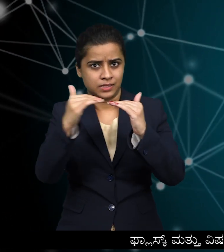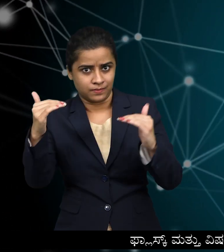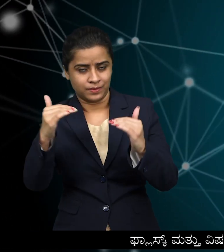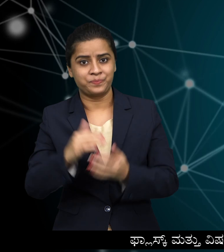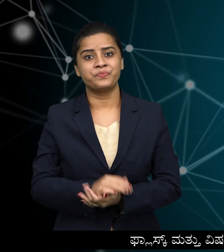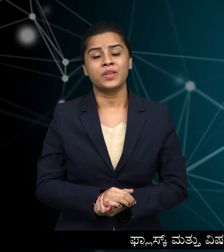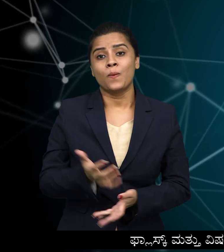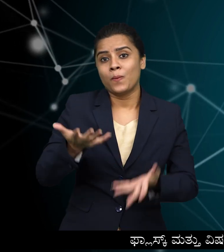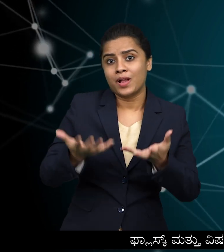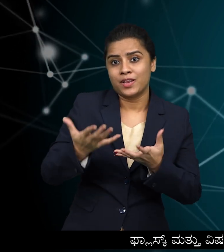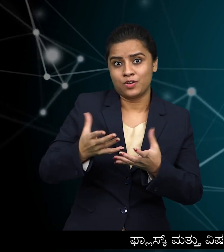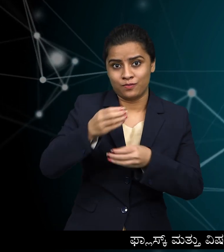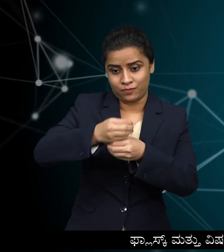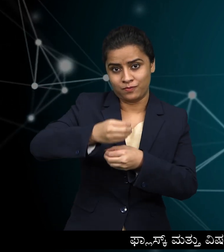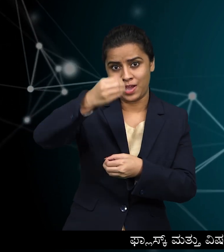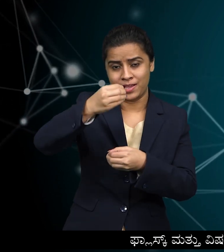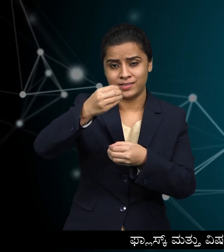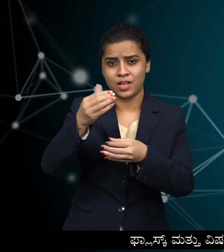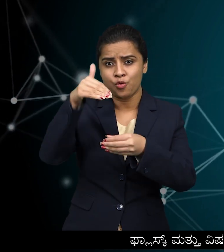ತೂಕಕ್ಕೆ ಸಮಾನವಾಗಿರುತ್ತದೆ.